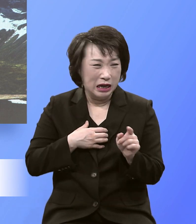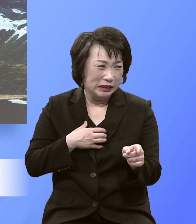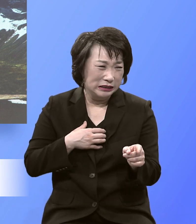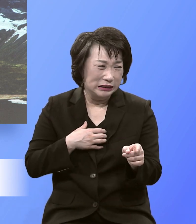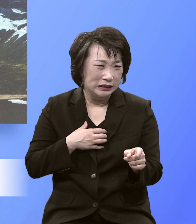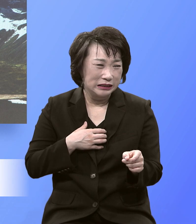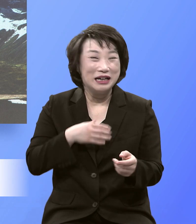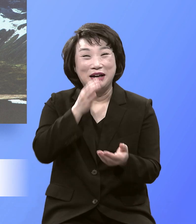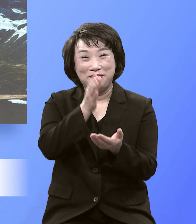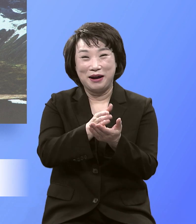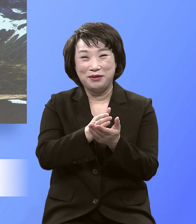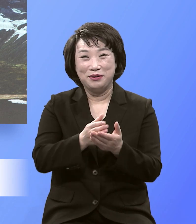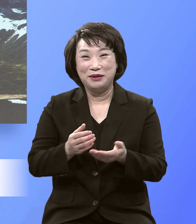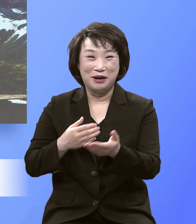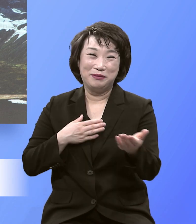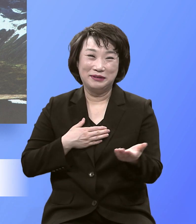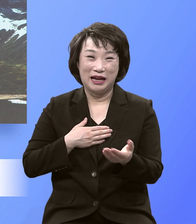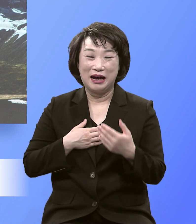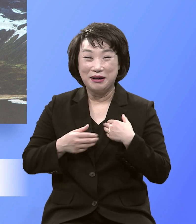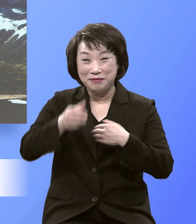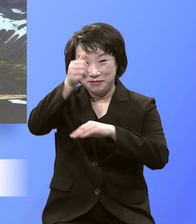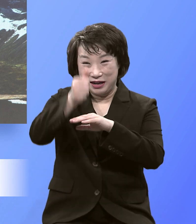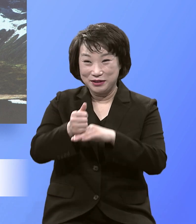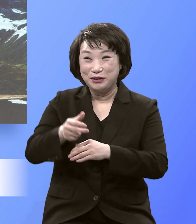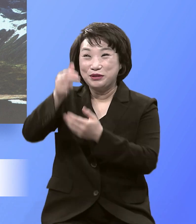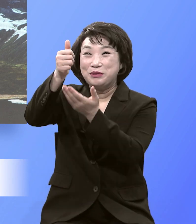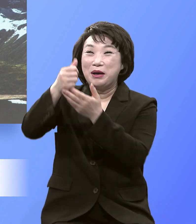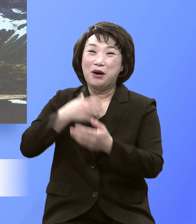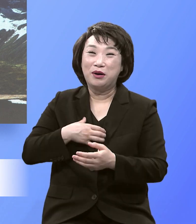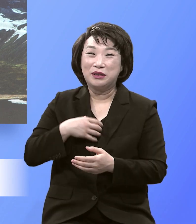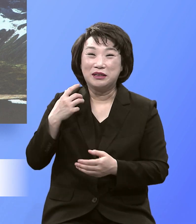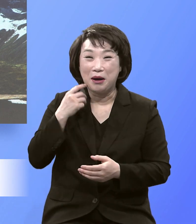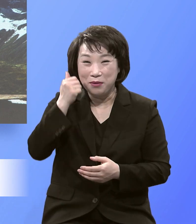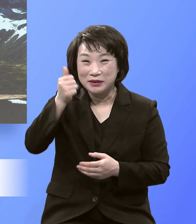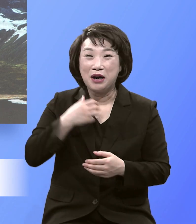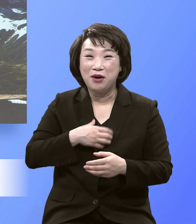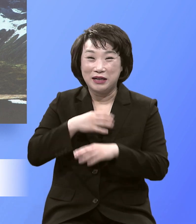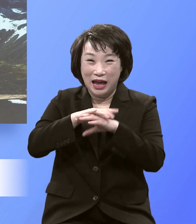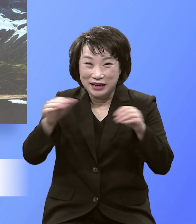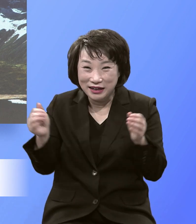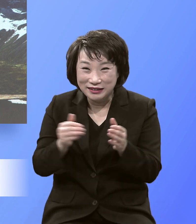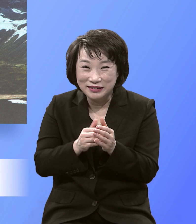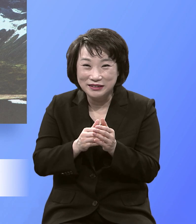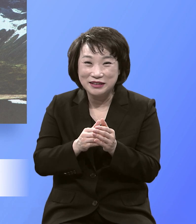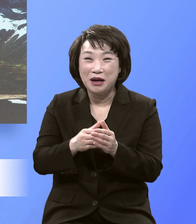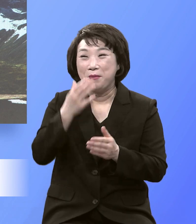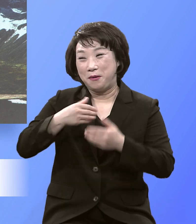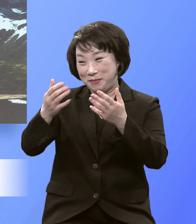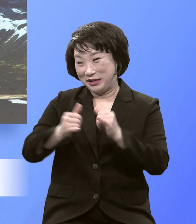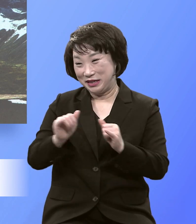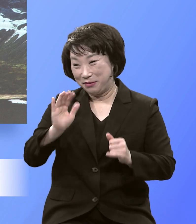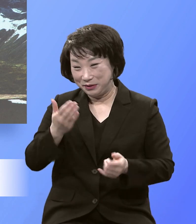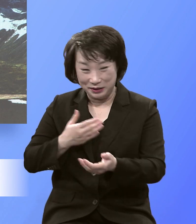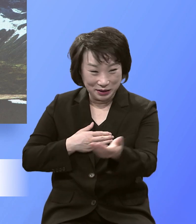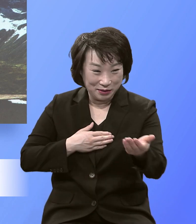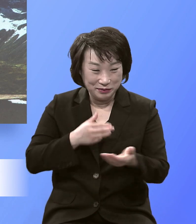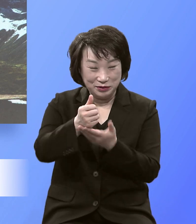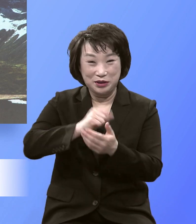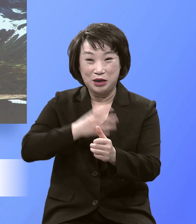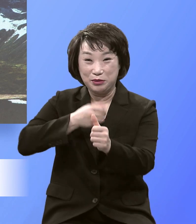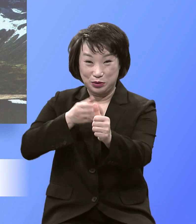말고 최후에는 여러분 주님 걱정, 담임 목사 걱정이 해결되는 복받은 사람 되기를 주님의 이름으로